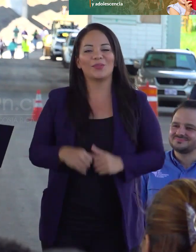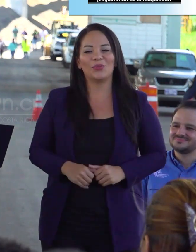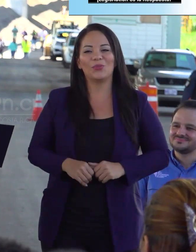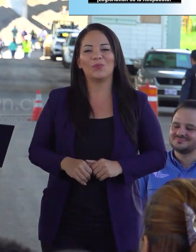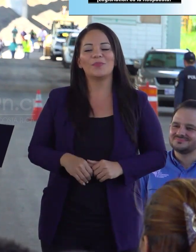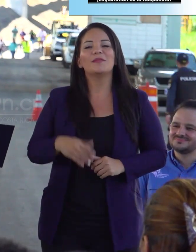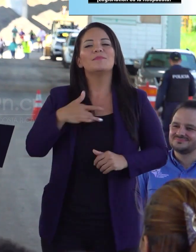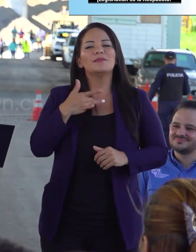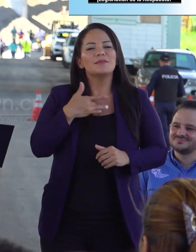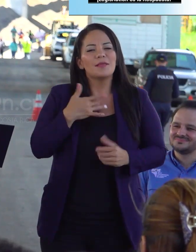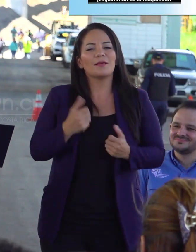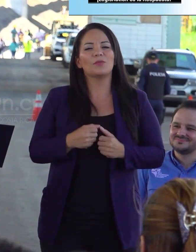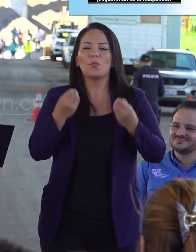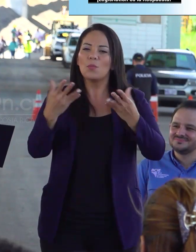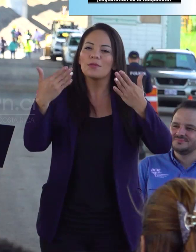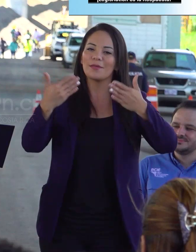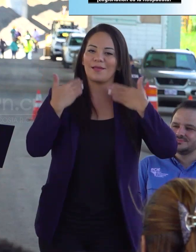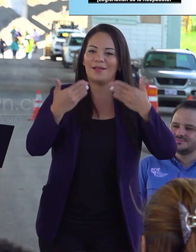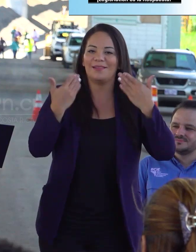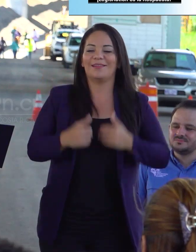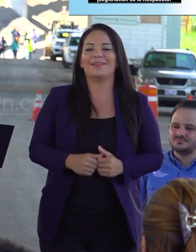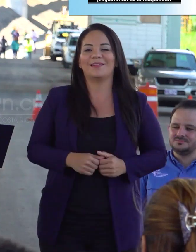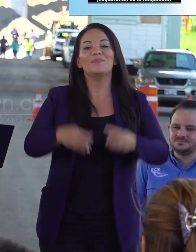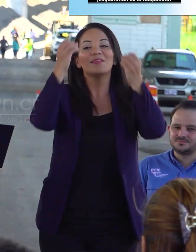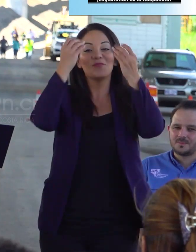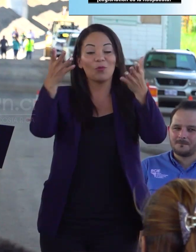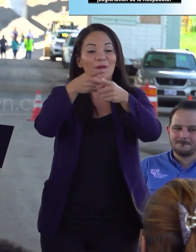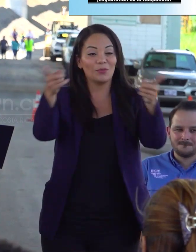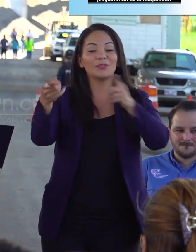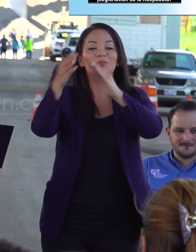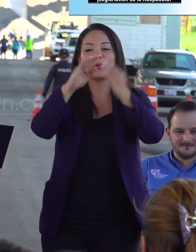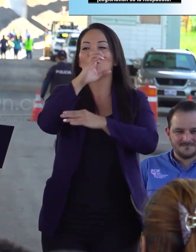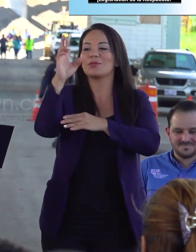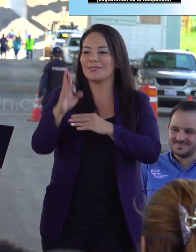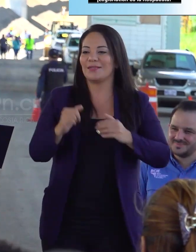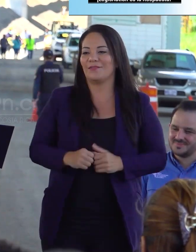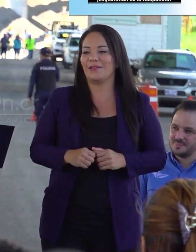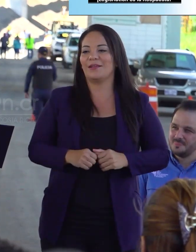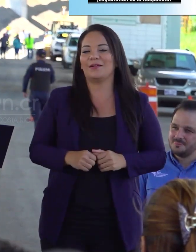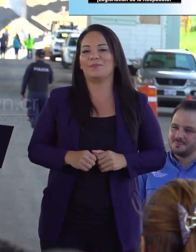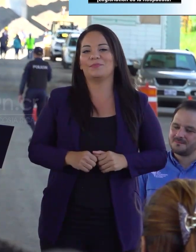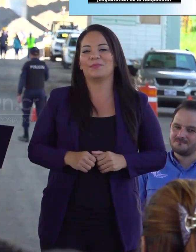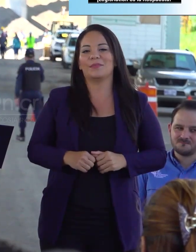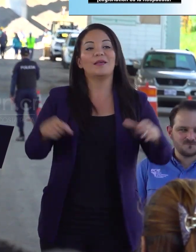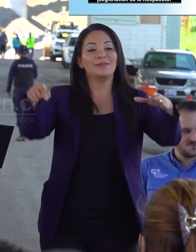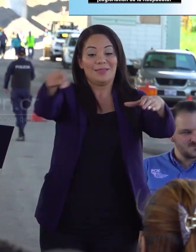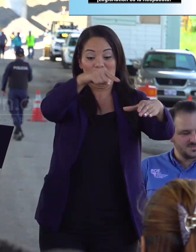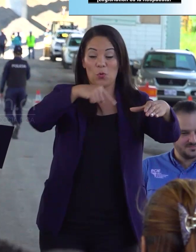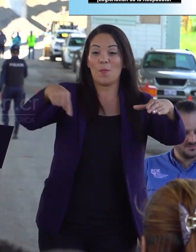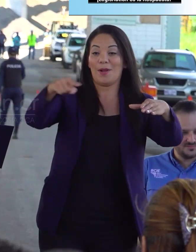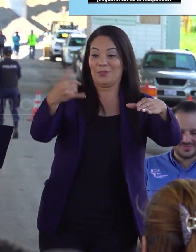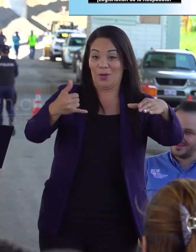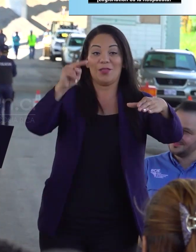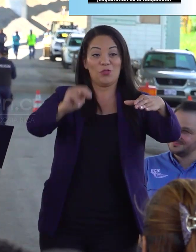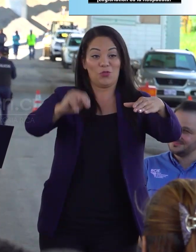eso me llena de profunda alegría anunciarle al pueblo de Costa Rica que la circunvalación